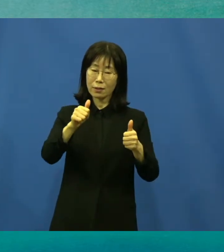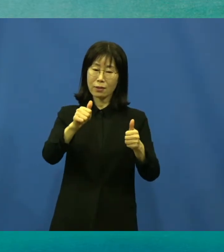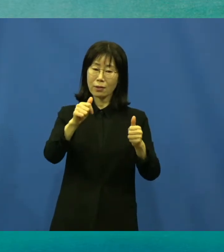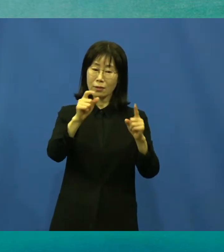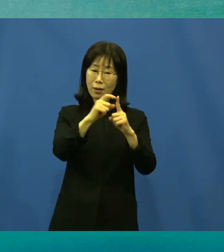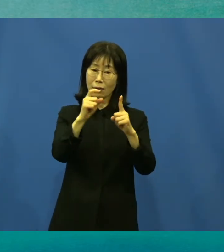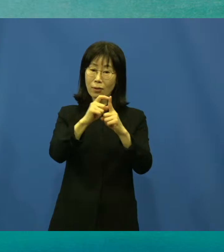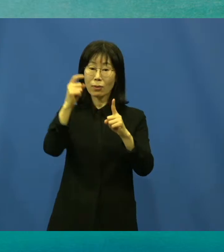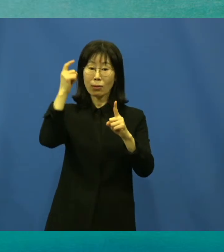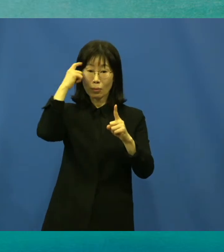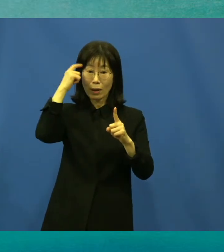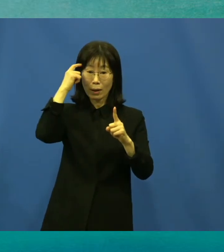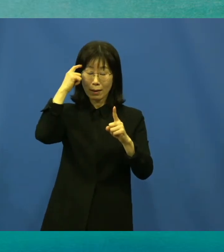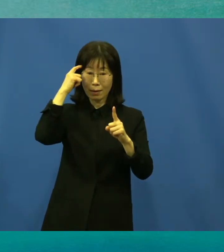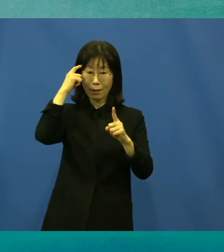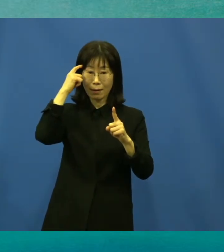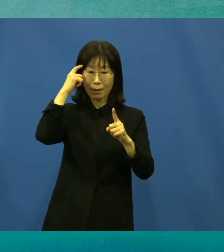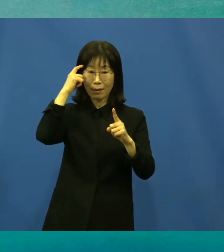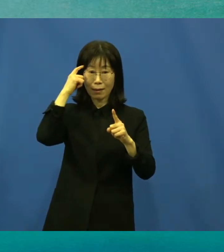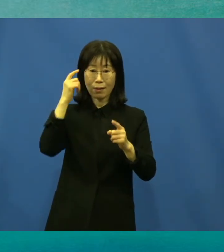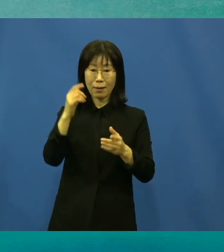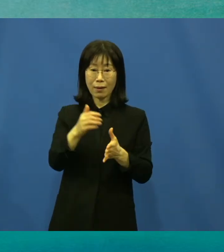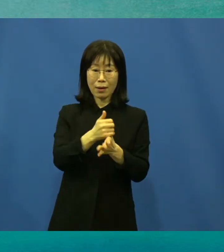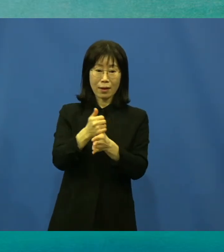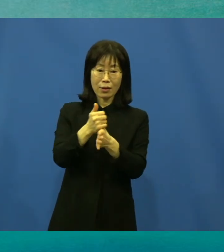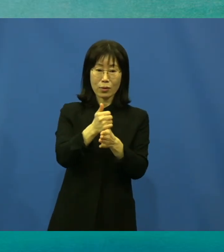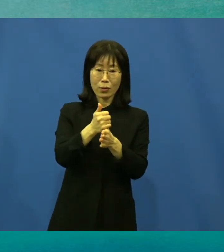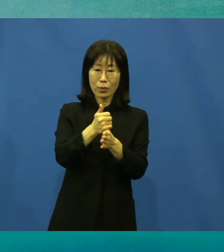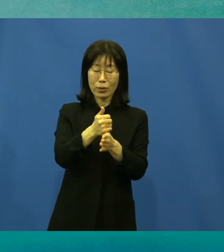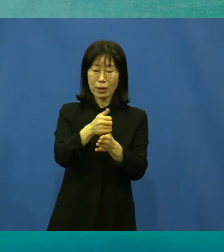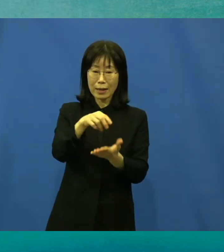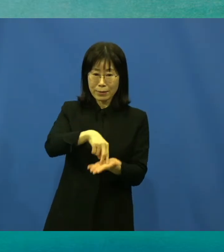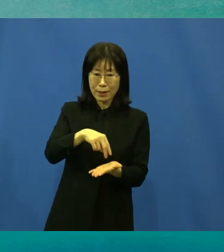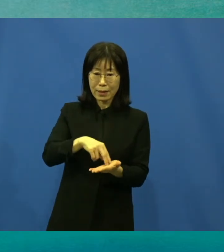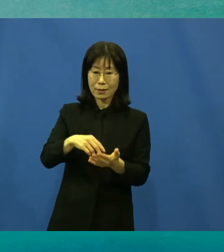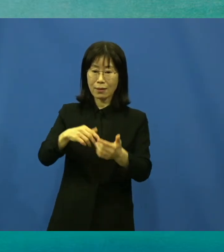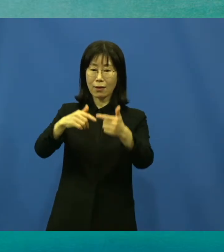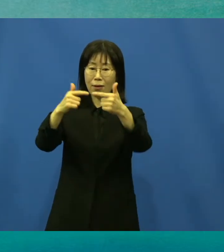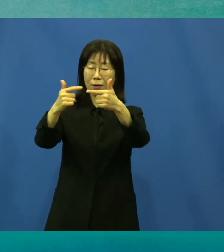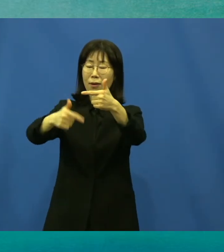니느웨가 아니라 다시스로 가는 길이 바로 우상화의 작업이기 때문입니다.